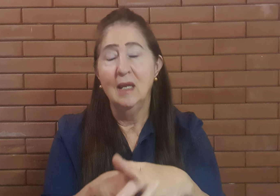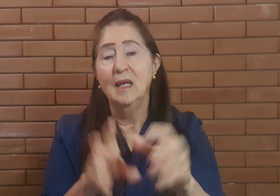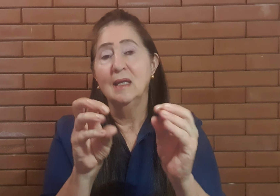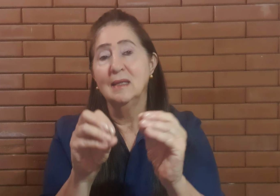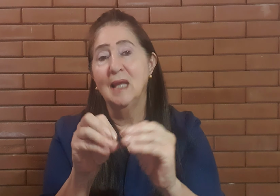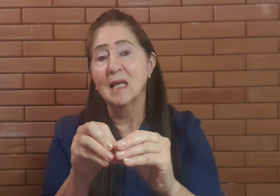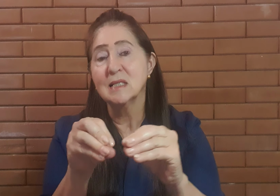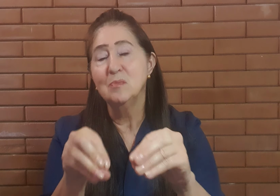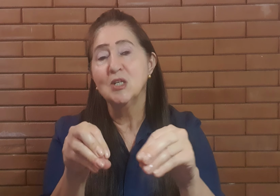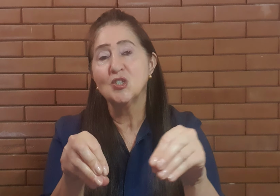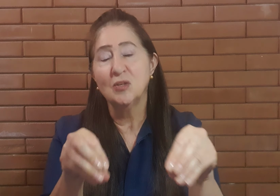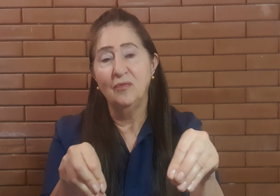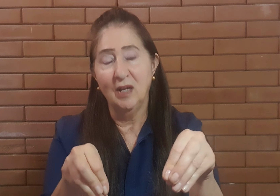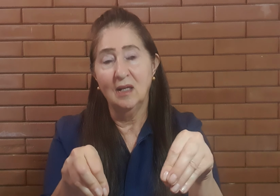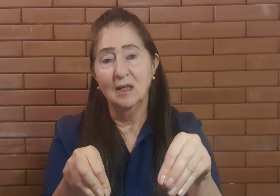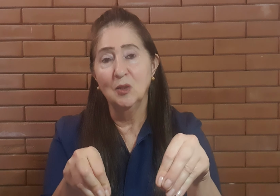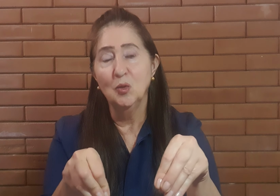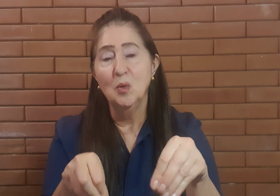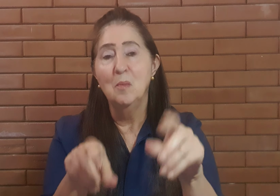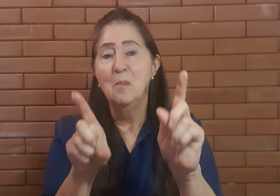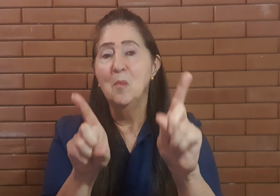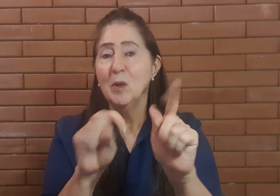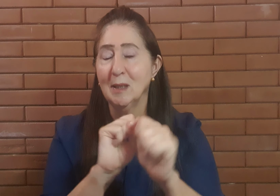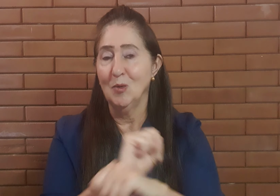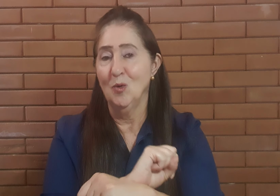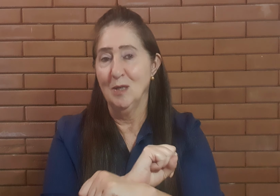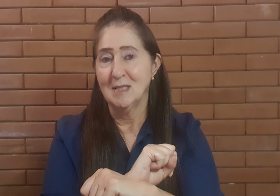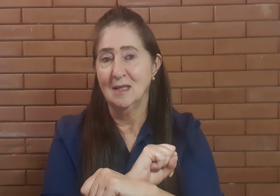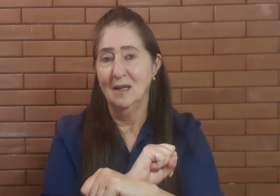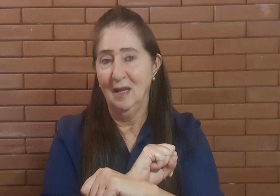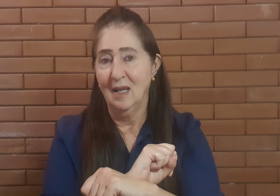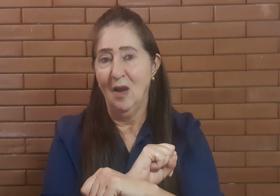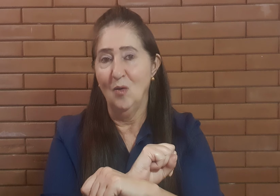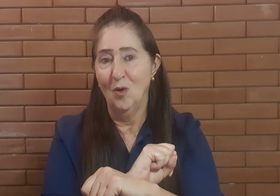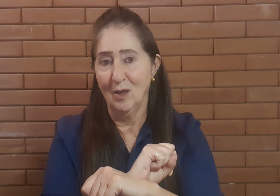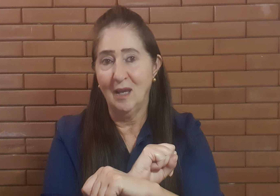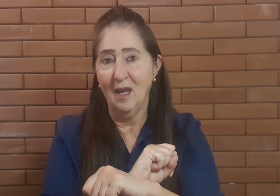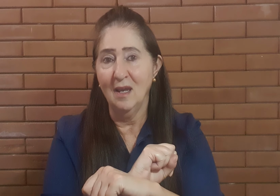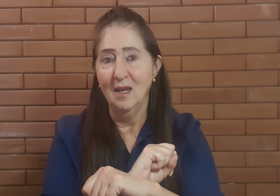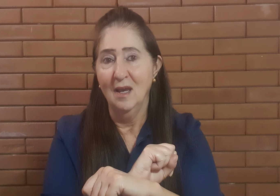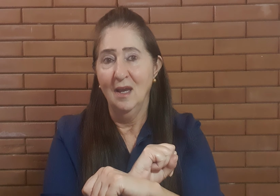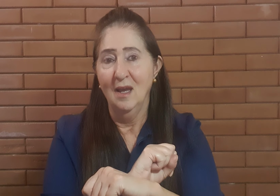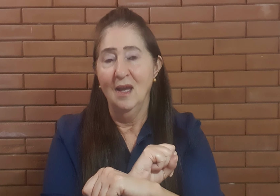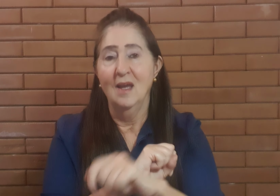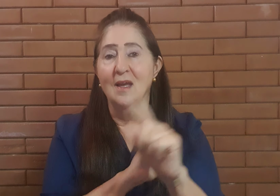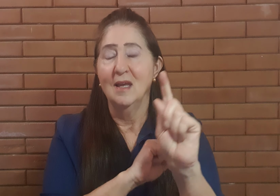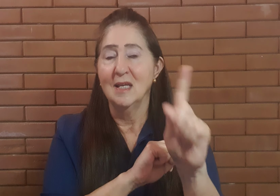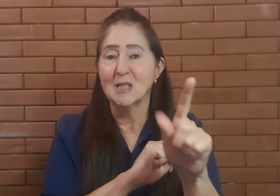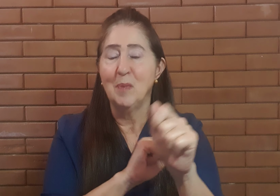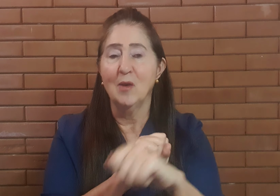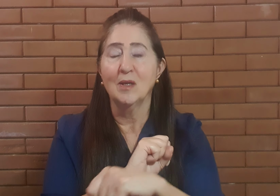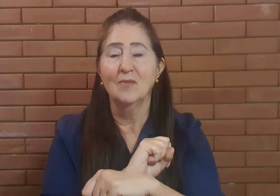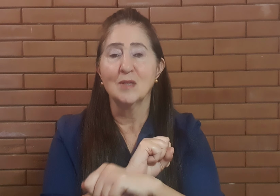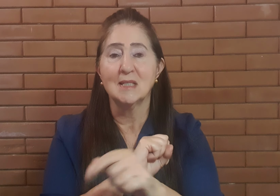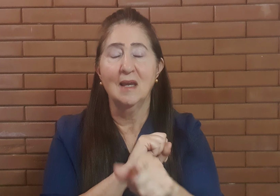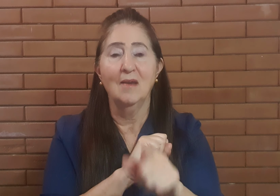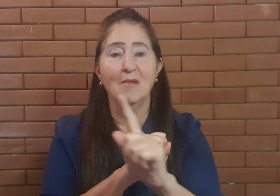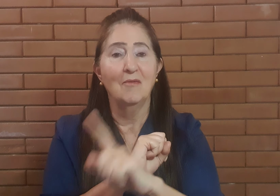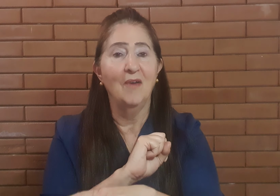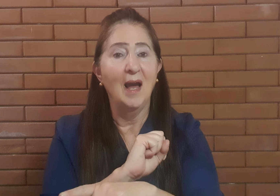e desmistificando muita coisa legal, ok? Espero que você vá